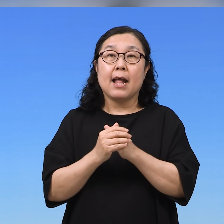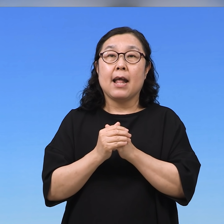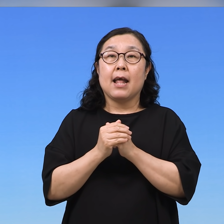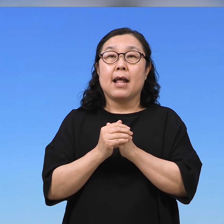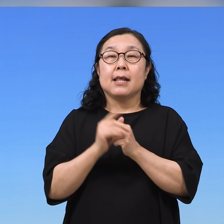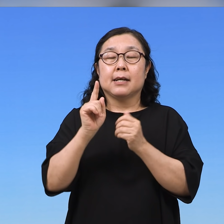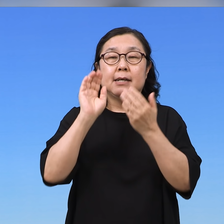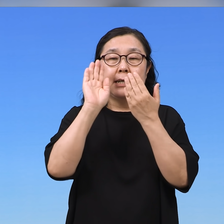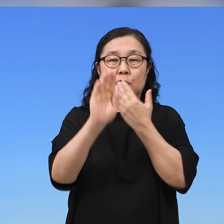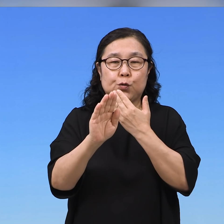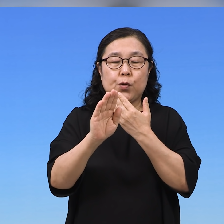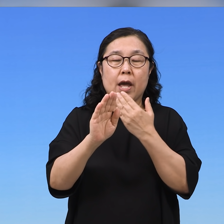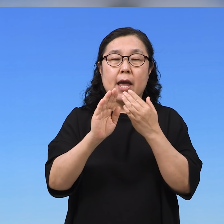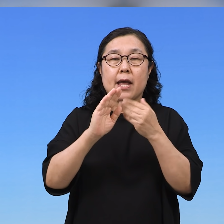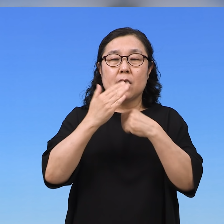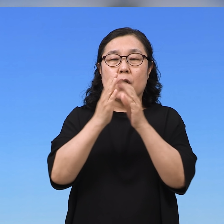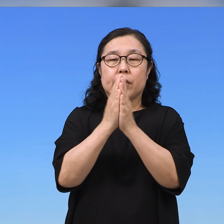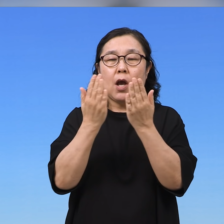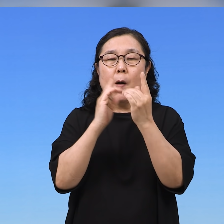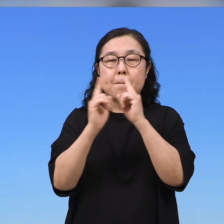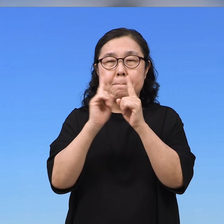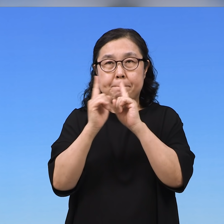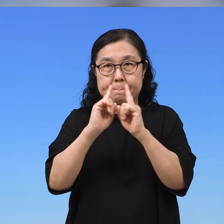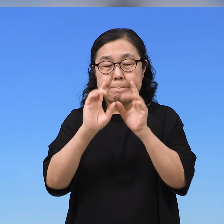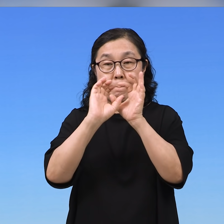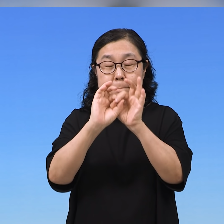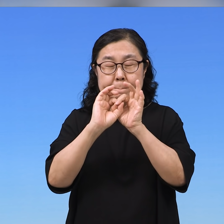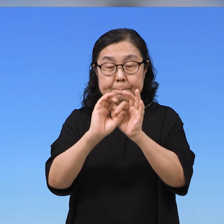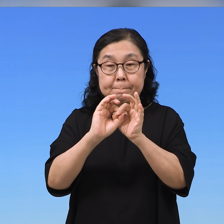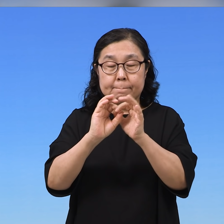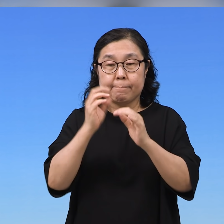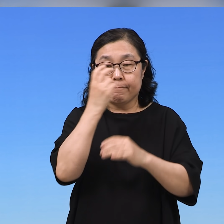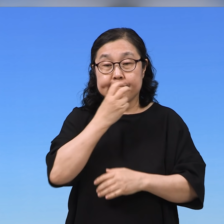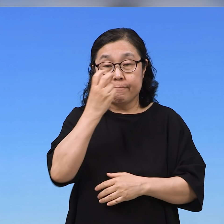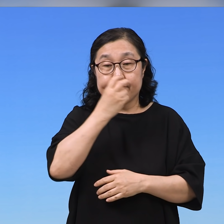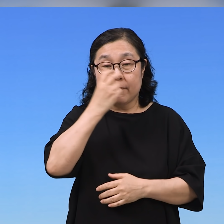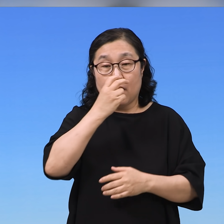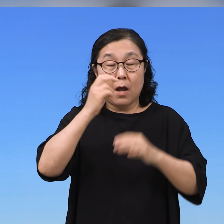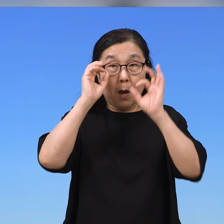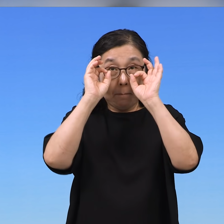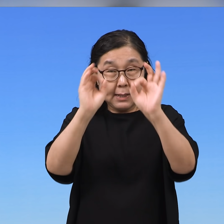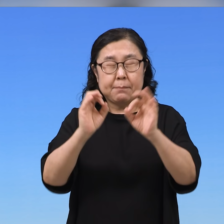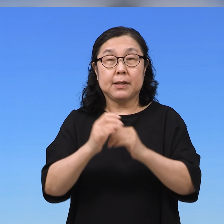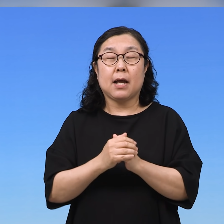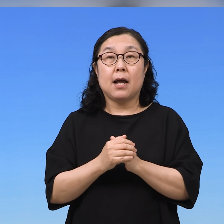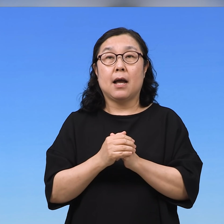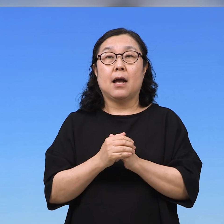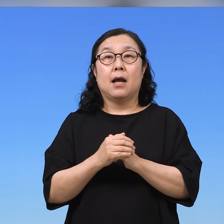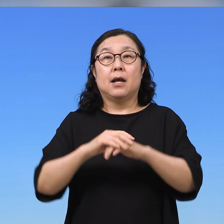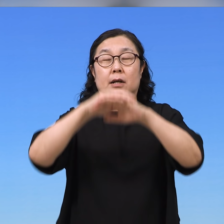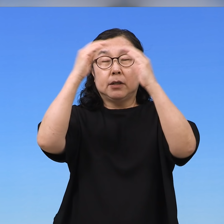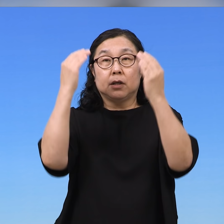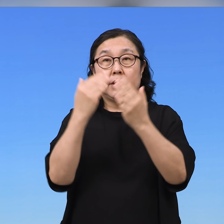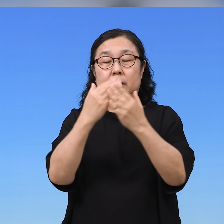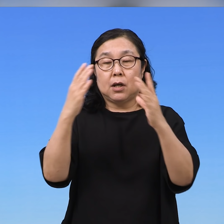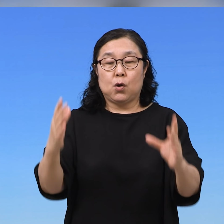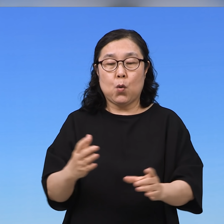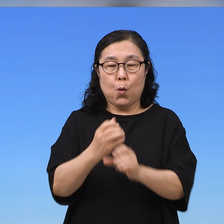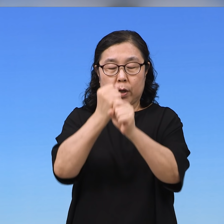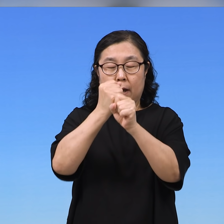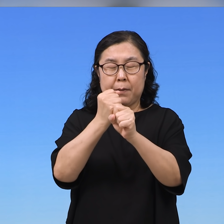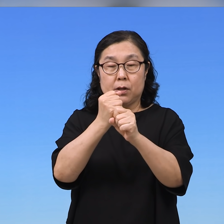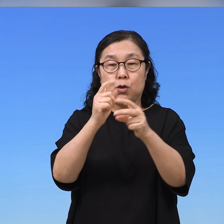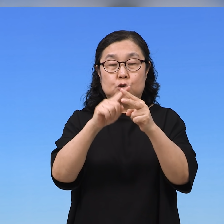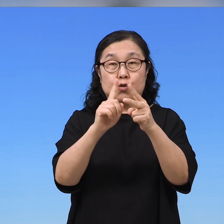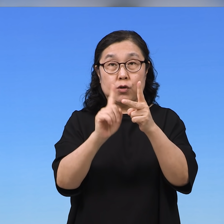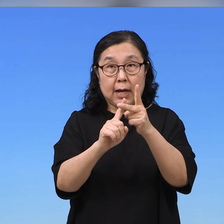이후에 본문의 말씀을 가지고 살펴봤는데요. 지난 특별 새벽 부흥회는 전체를 요약하면은 아브라함이